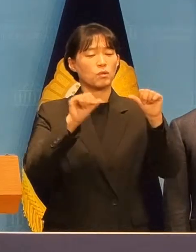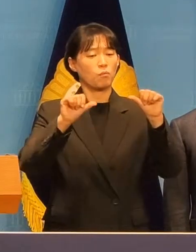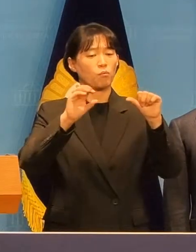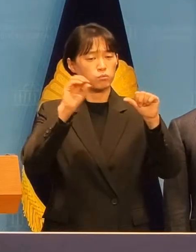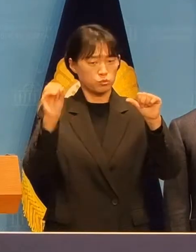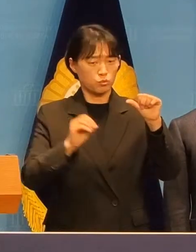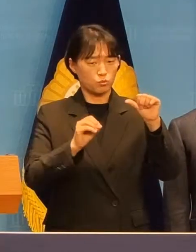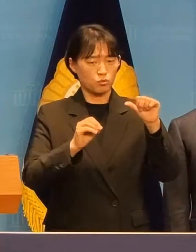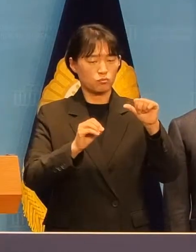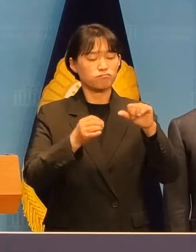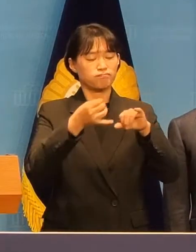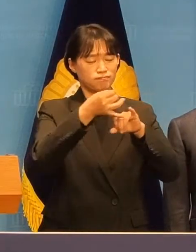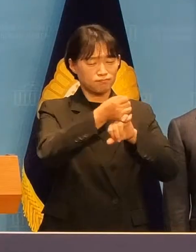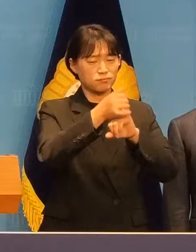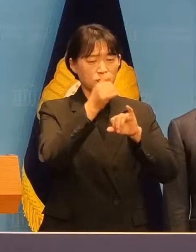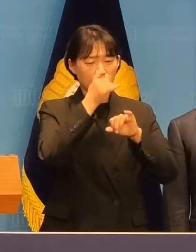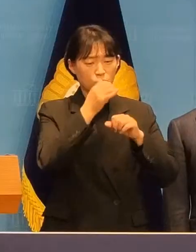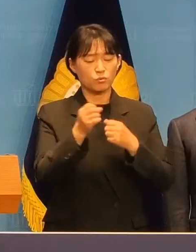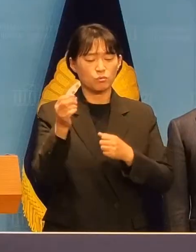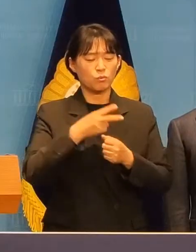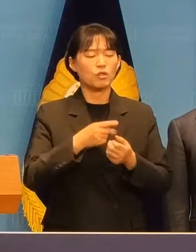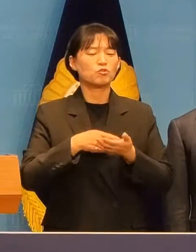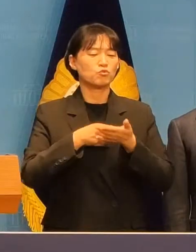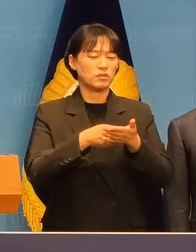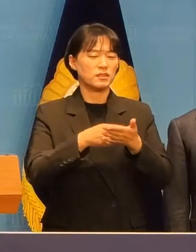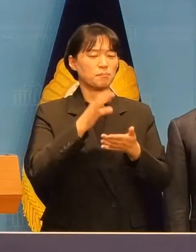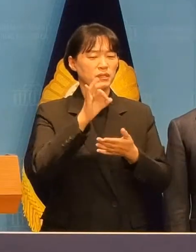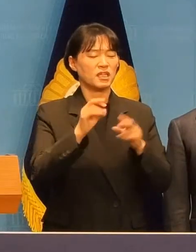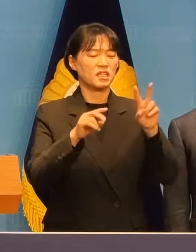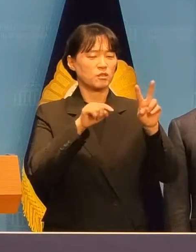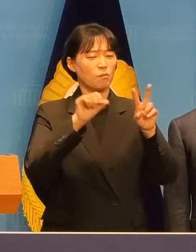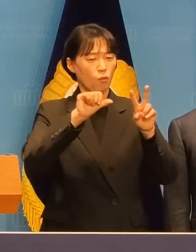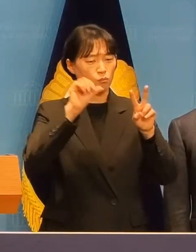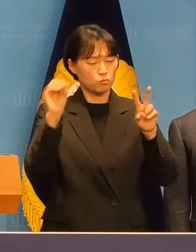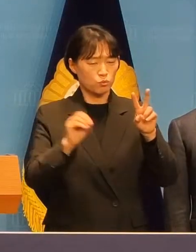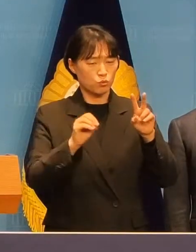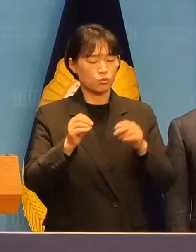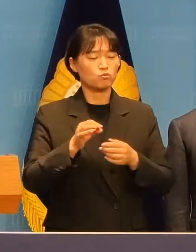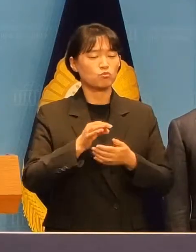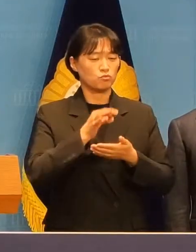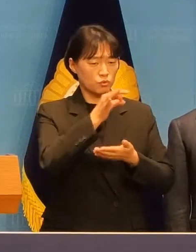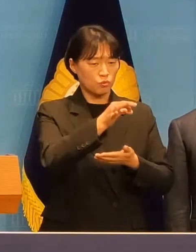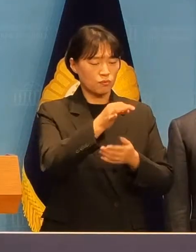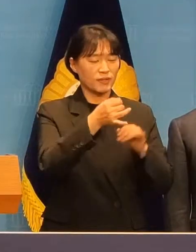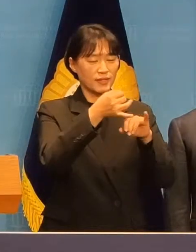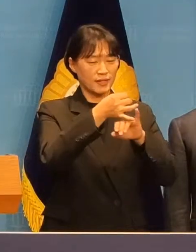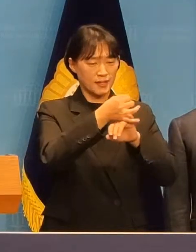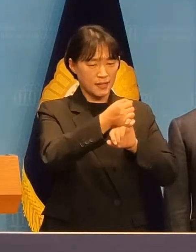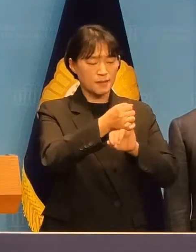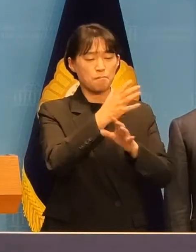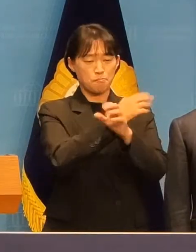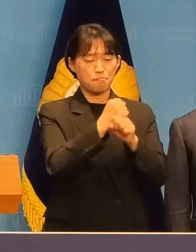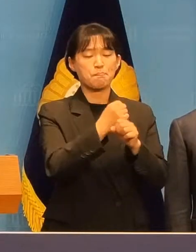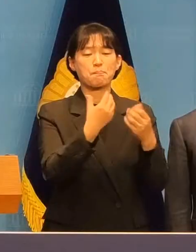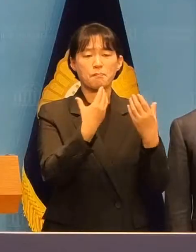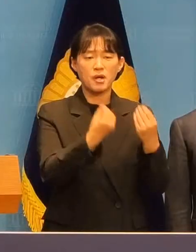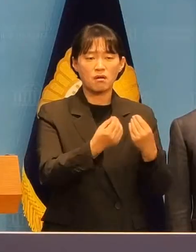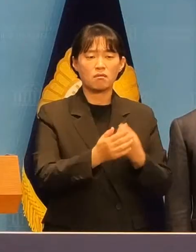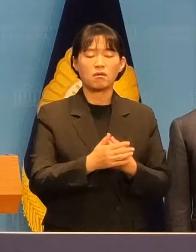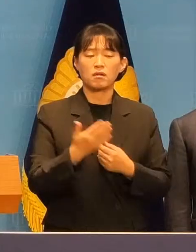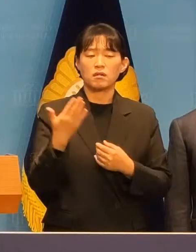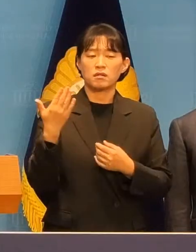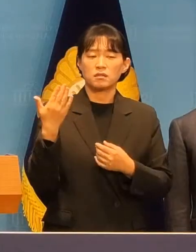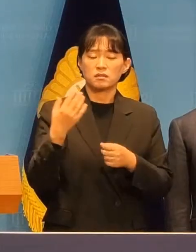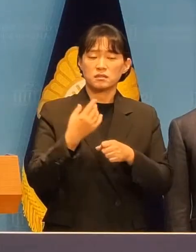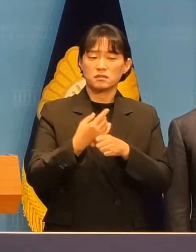대행자 B씨와는 추가로 업무 추진비 2.5%를 지급하기로 계약했습니다. 이어 지난해